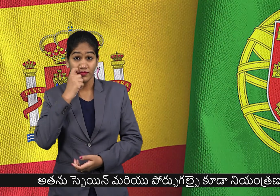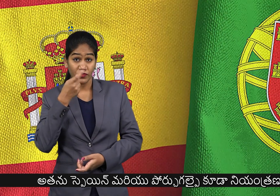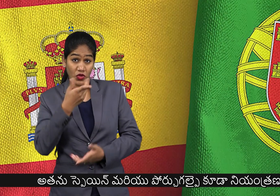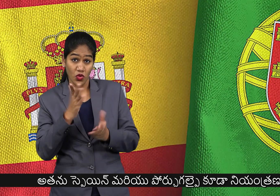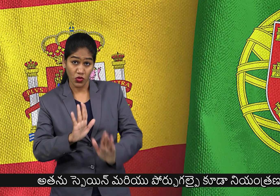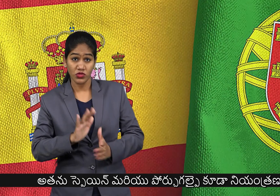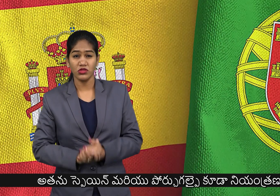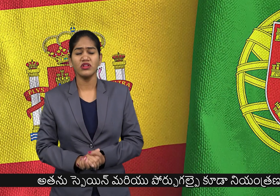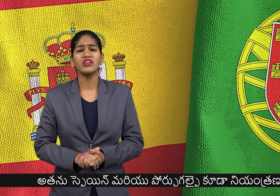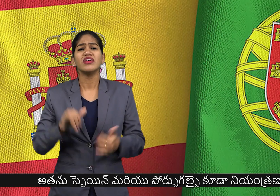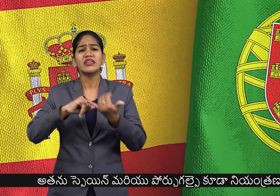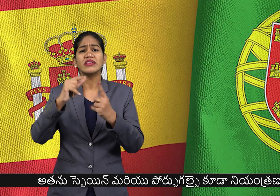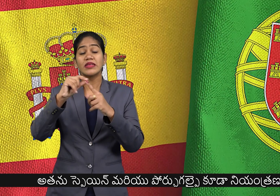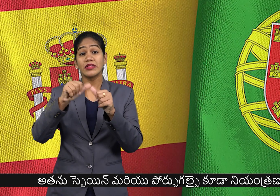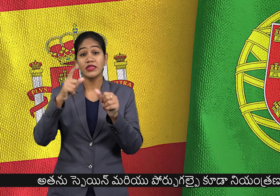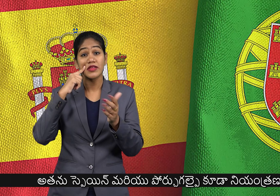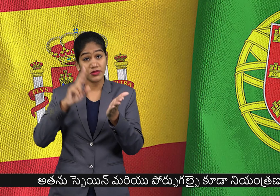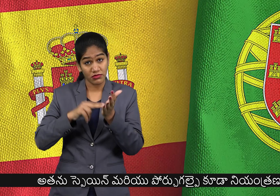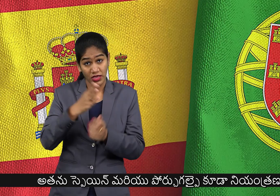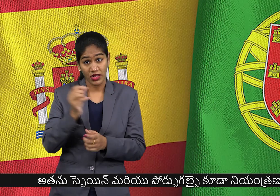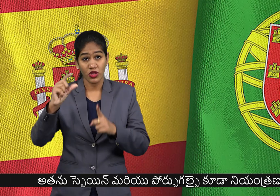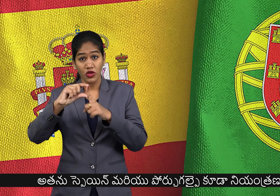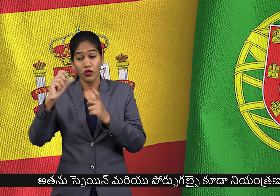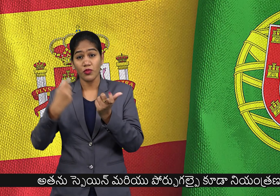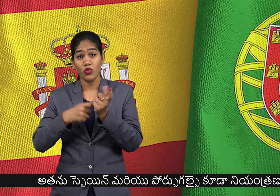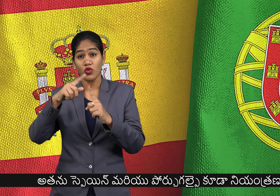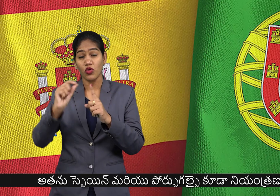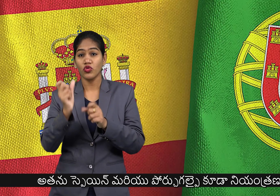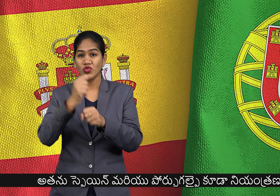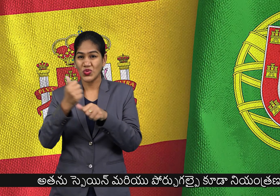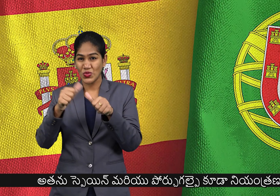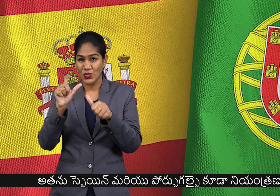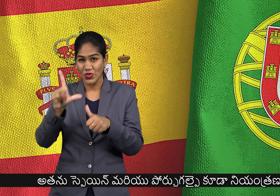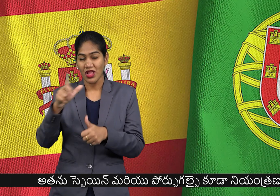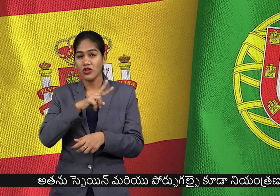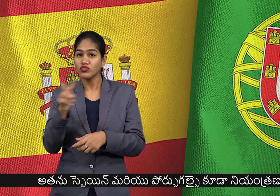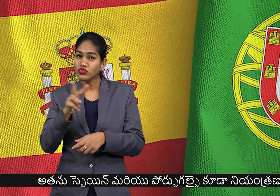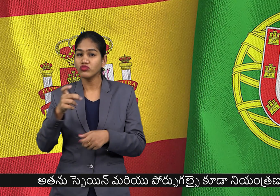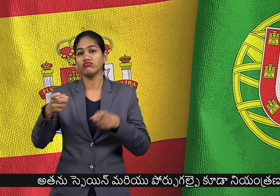అతను స్పెయిన్ మరియు పోర్చుగల్పై కూడా నియంత్రణ కలిగి ఉన్నాడు.